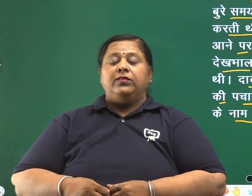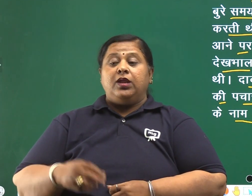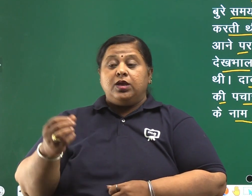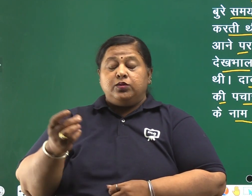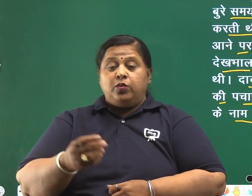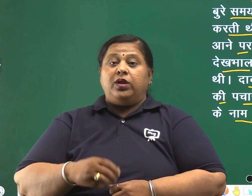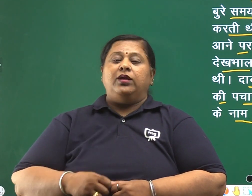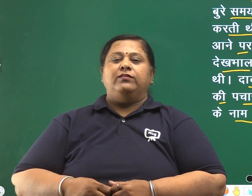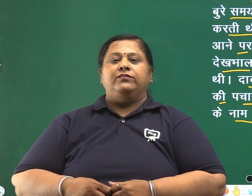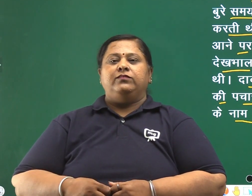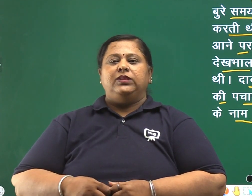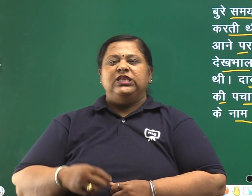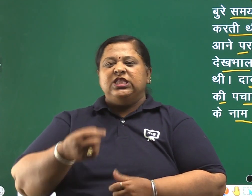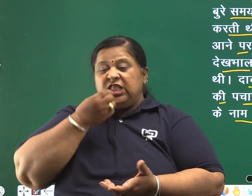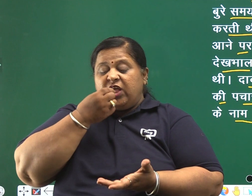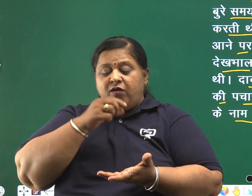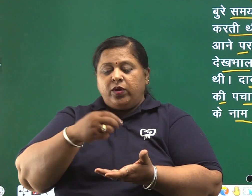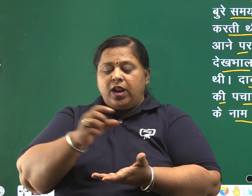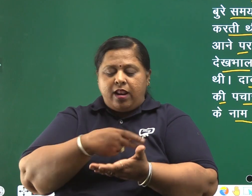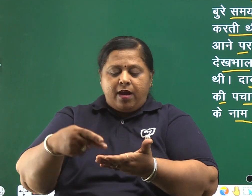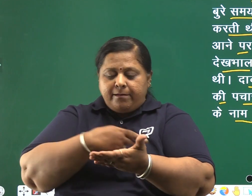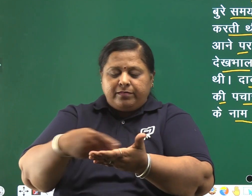किस्मों के दवाओं के नाम